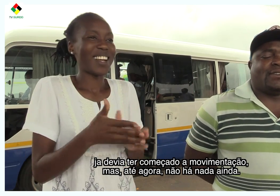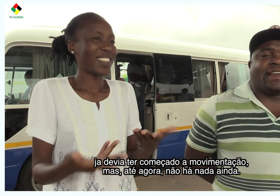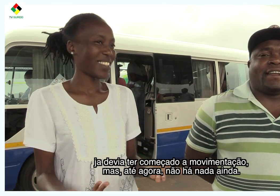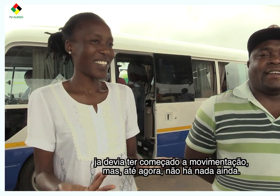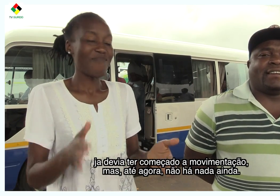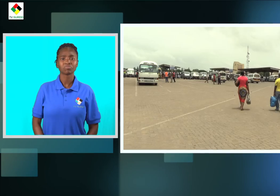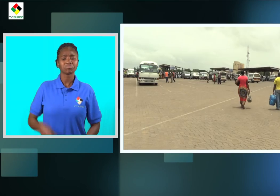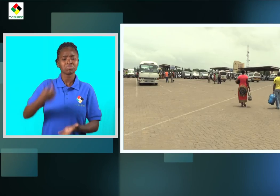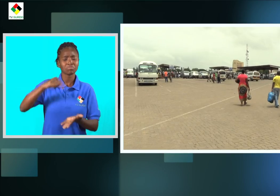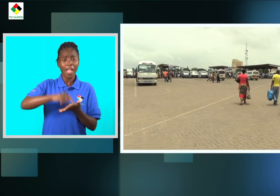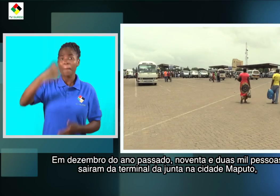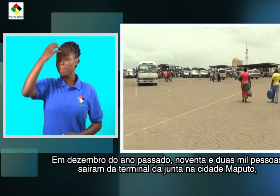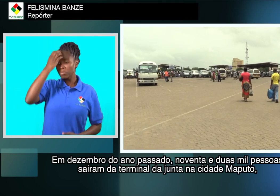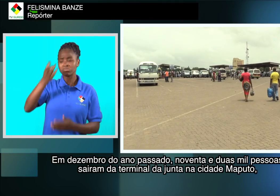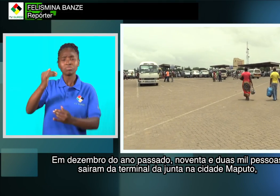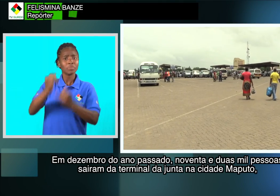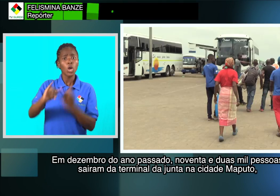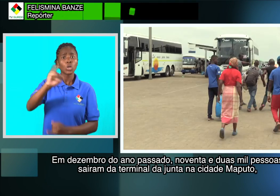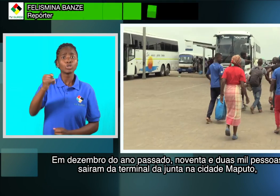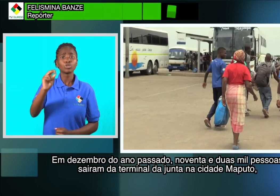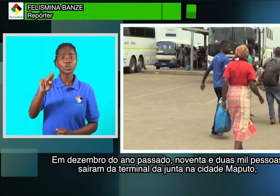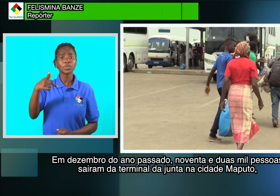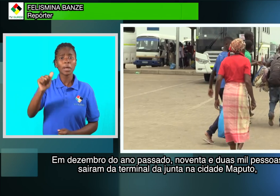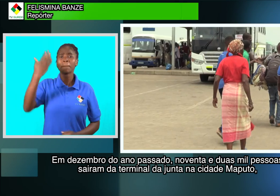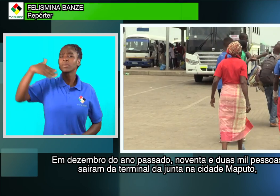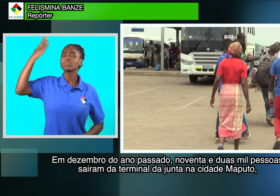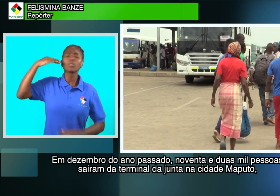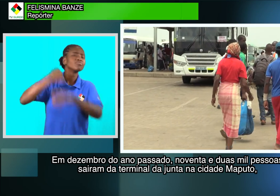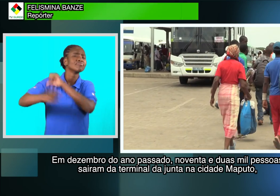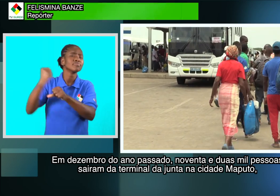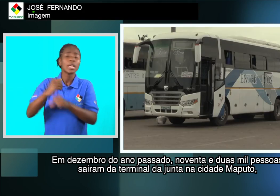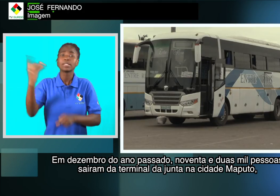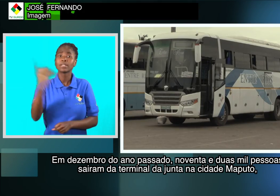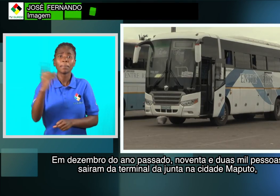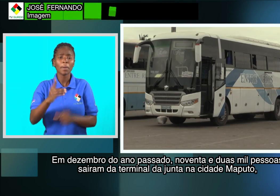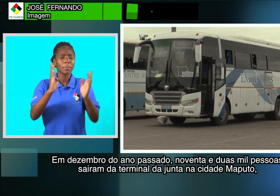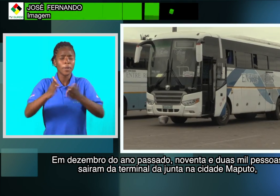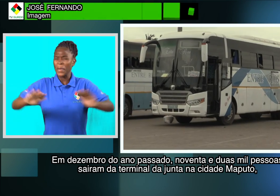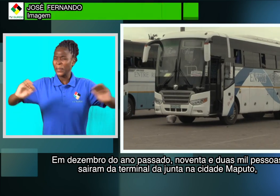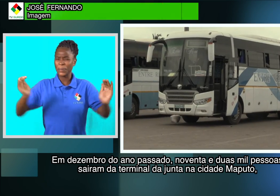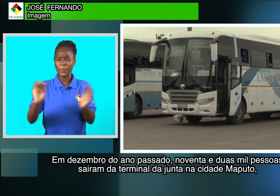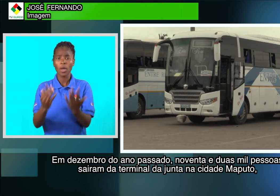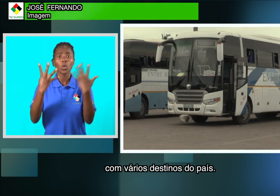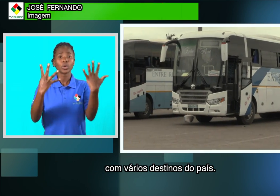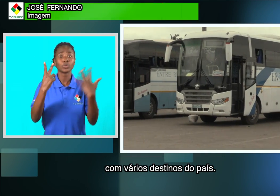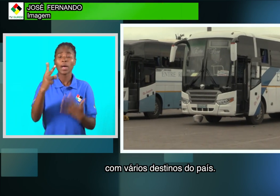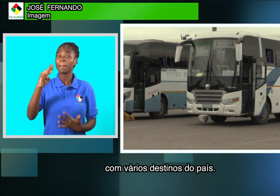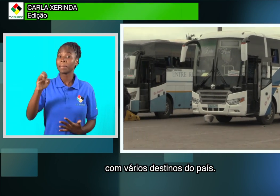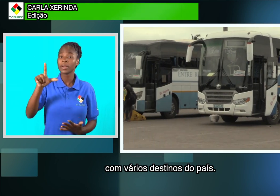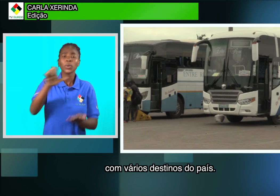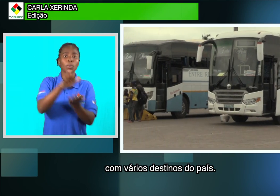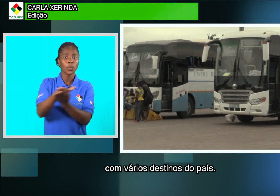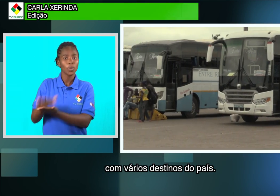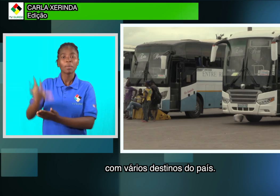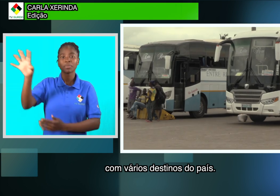Não há nada ainda. Em dezembro do ano passado, 92 mil pessoas saíram da Terminal da Junta, na cidade de